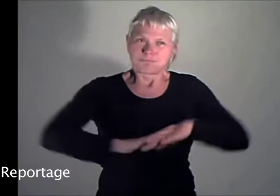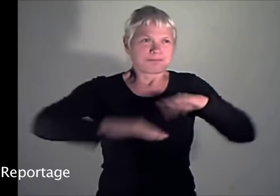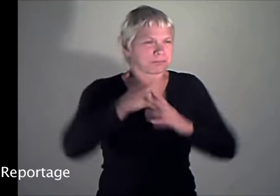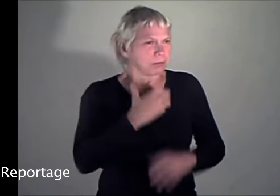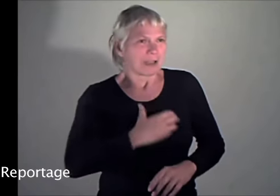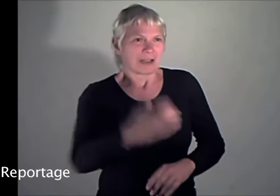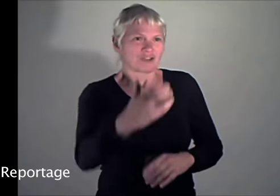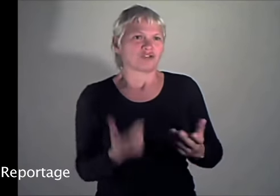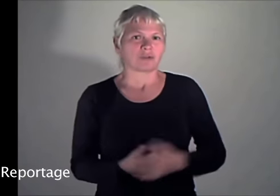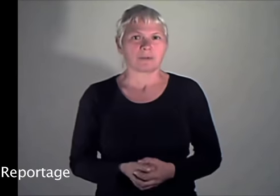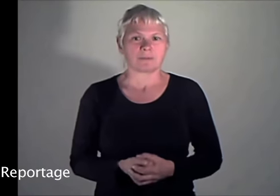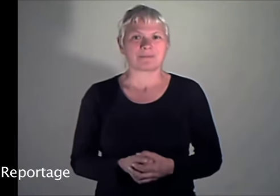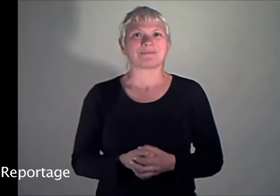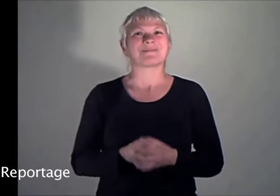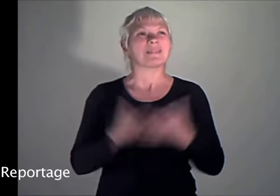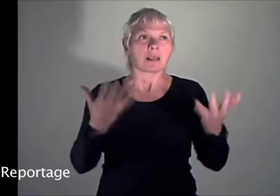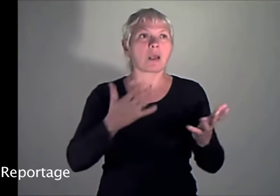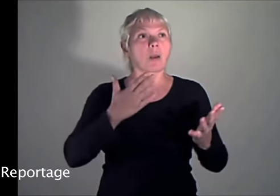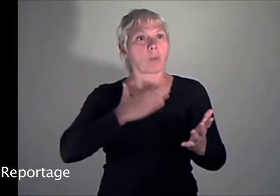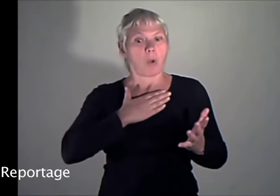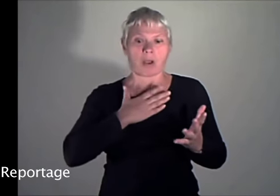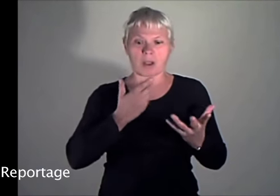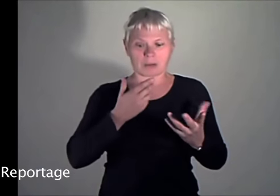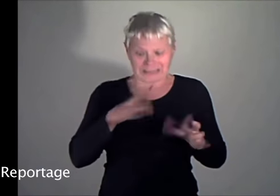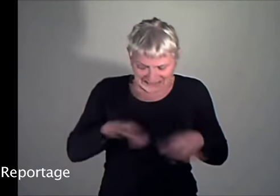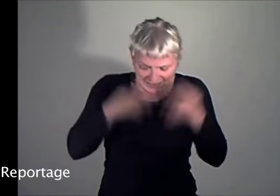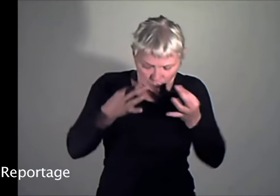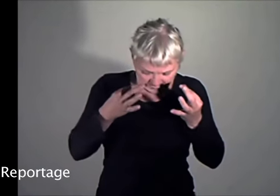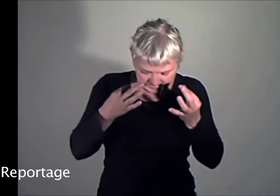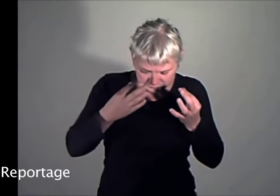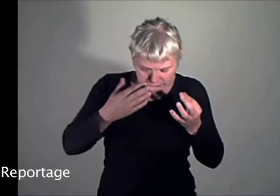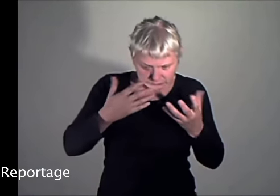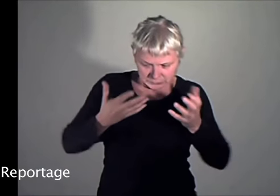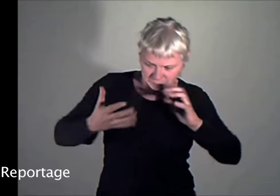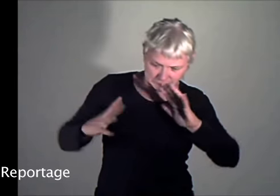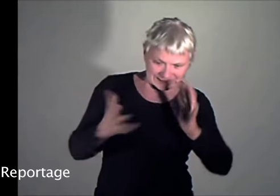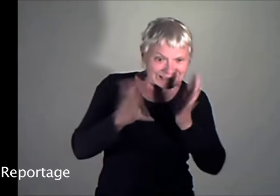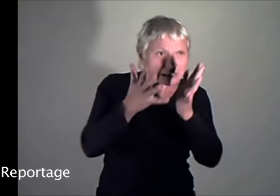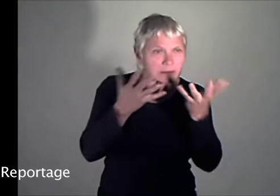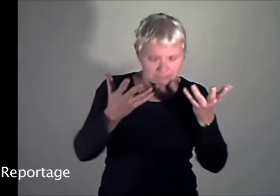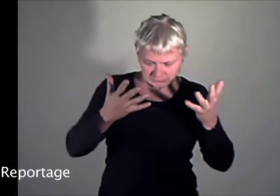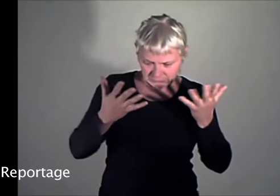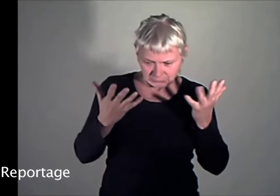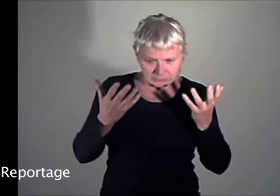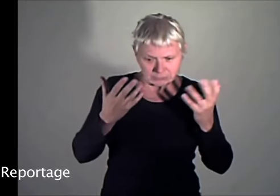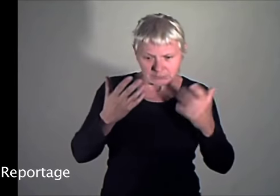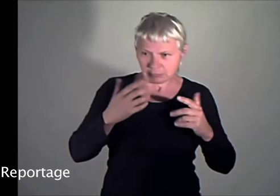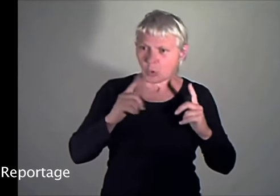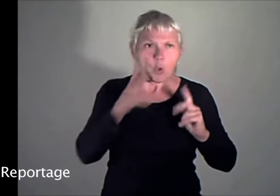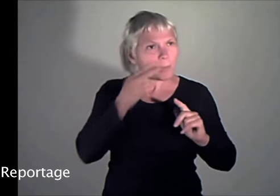quoi. Et c'est vrai que tu retrouves là-dedans quelque chose qui est fondamentalement humain. Oui,